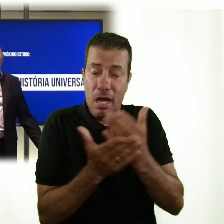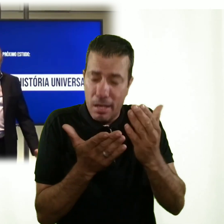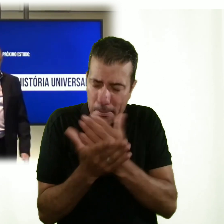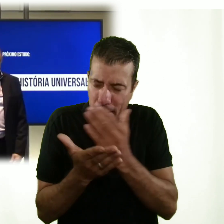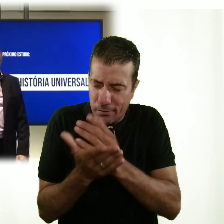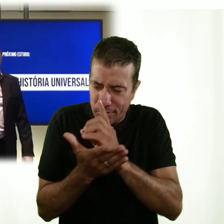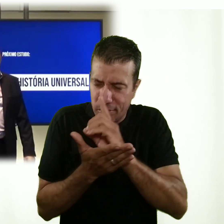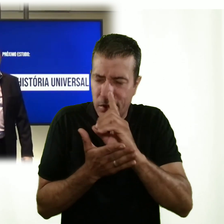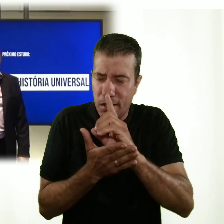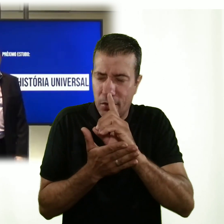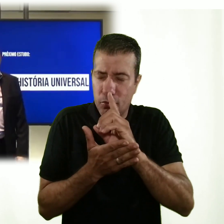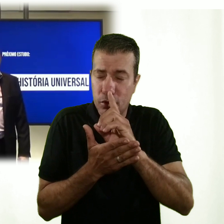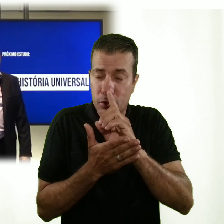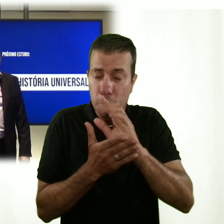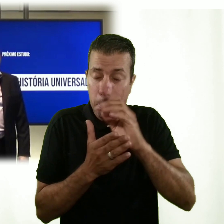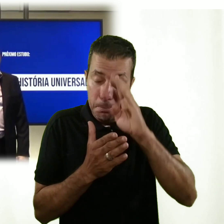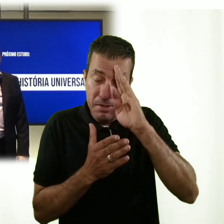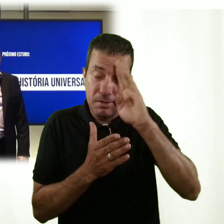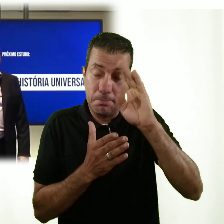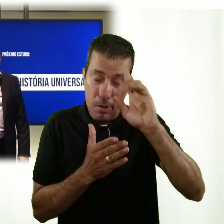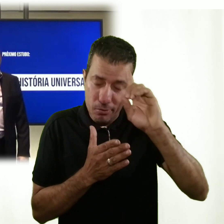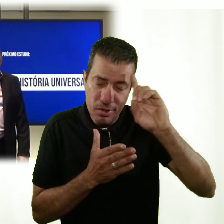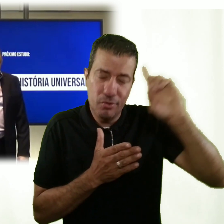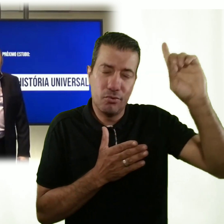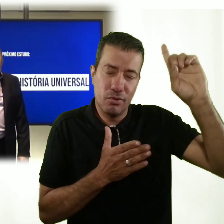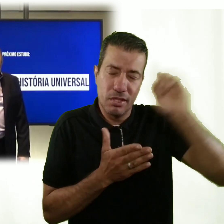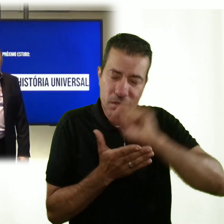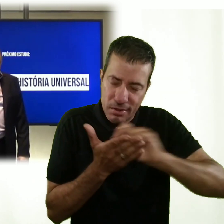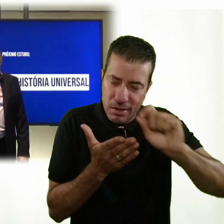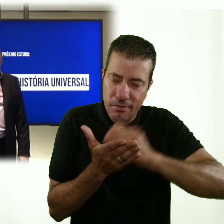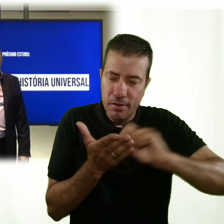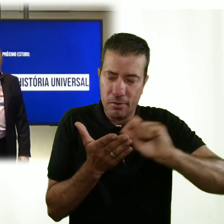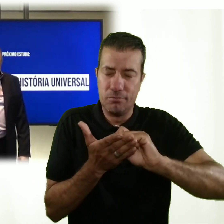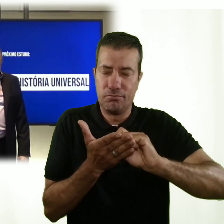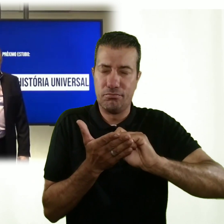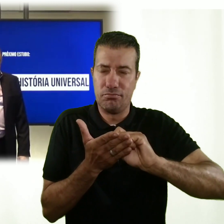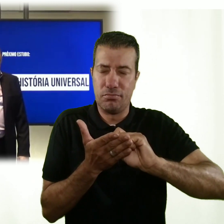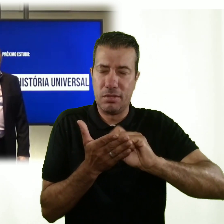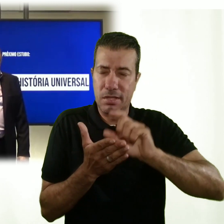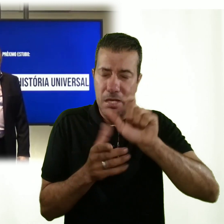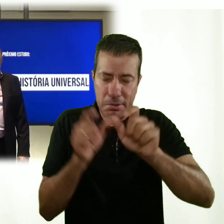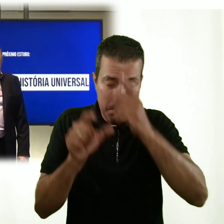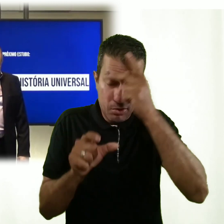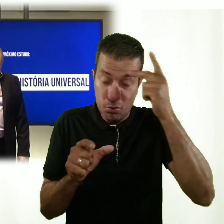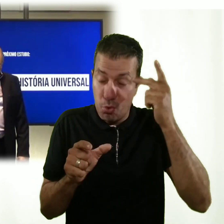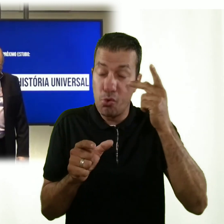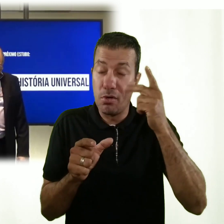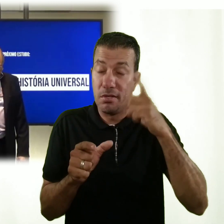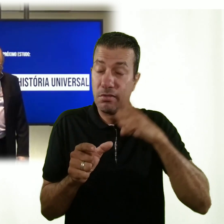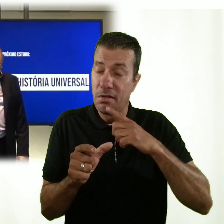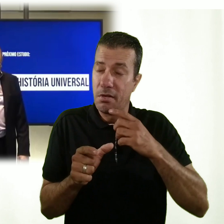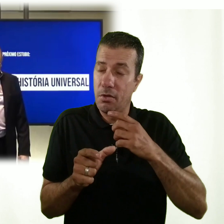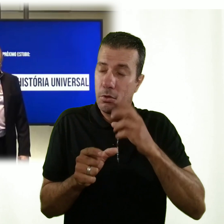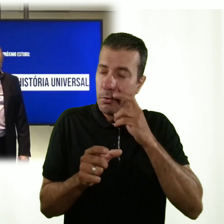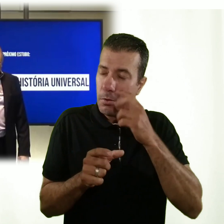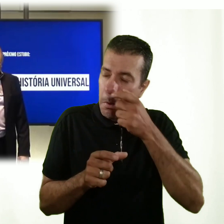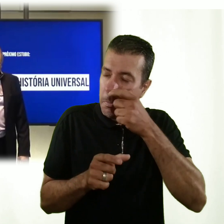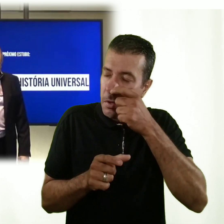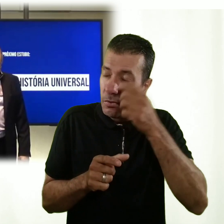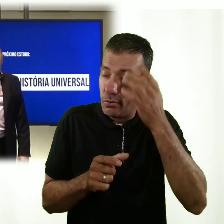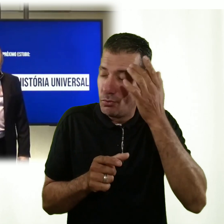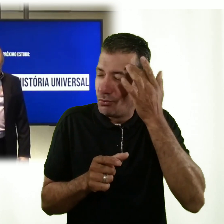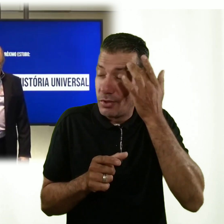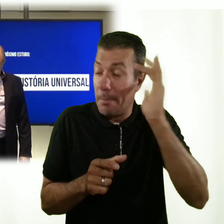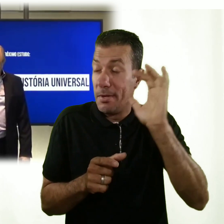seu autor, que é o Senhor. Eu peço que muitas das pessoas que nos assistiram, que não sabiam nada disso, possam